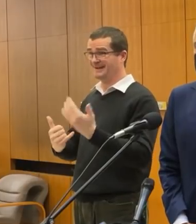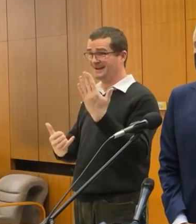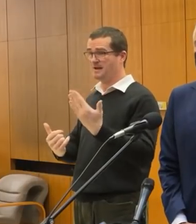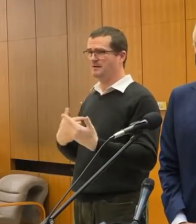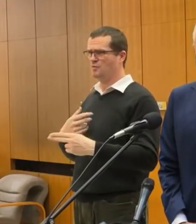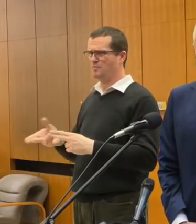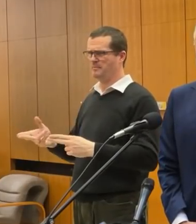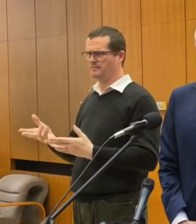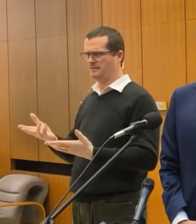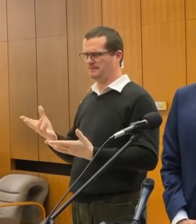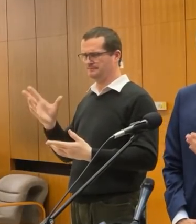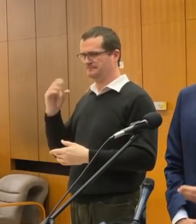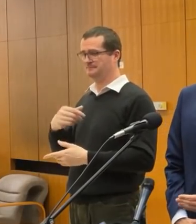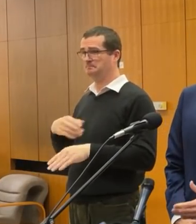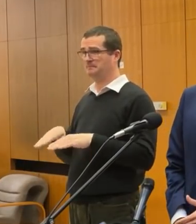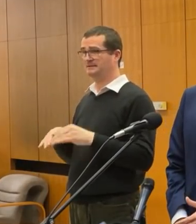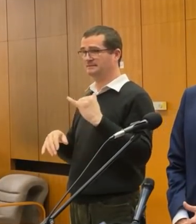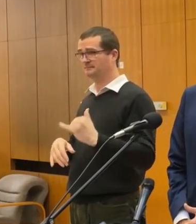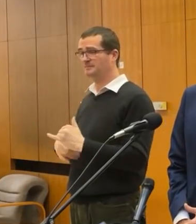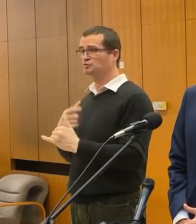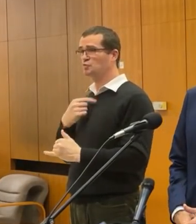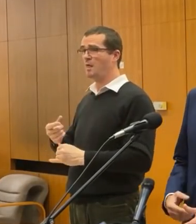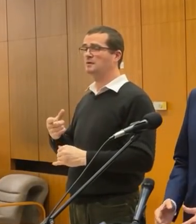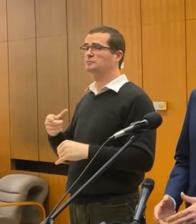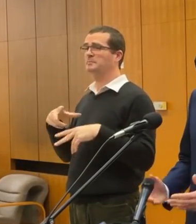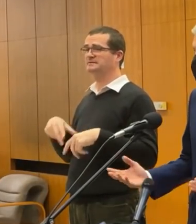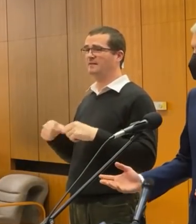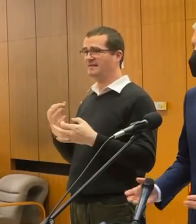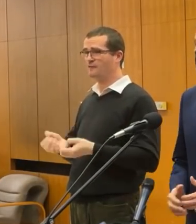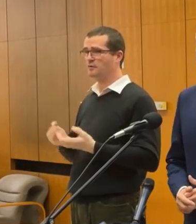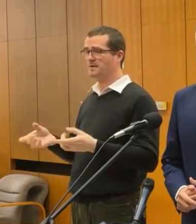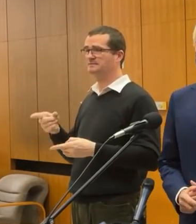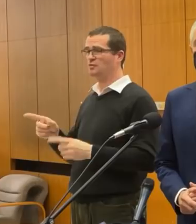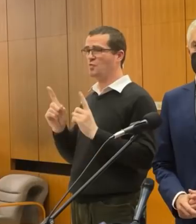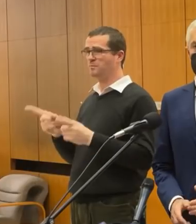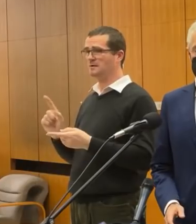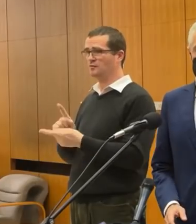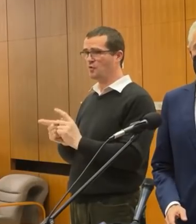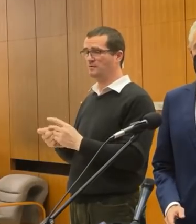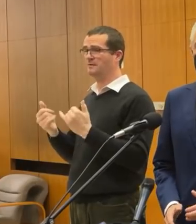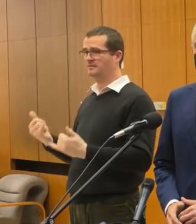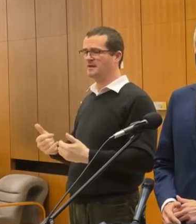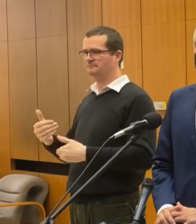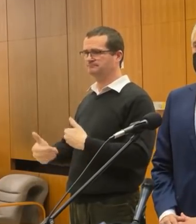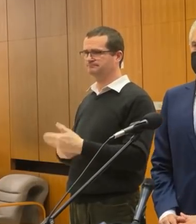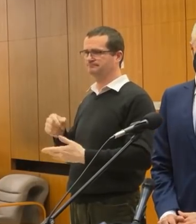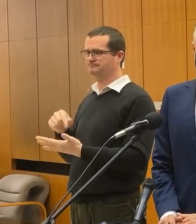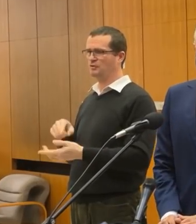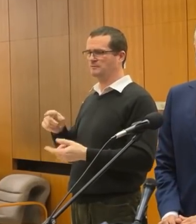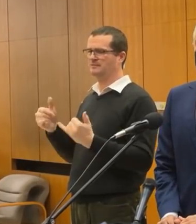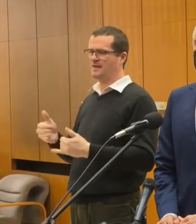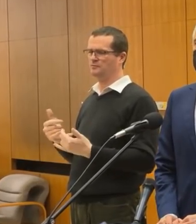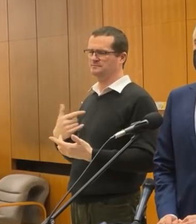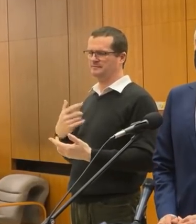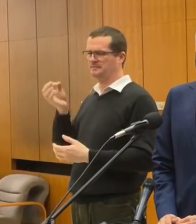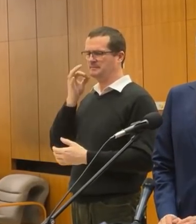bolo od nás absolútne pokrytecké. S pánom ministrom sme prišli so súhlasom premiéra informovať o tejto obranej dohode, ale teraz prebieha voda. Naozaj